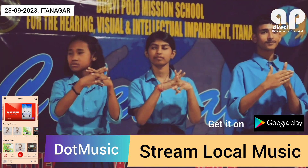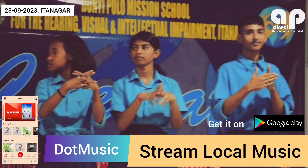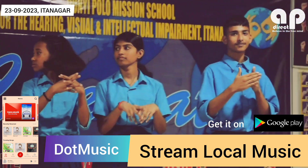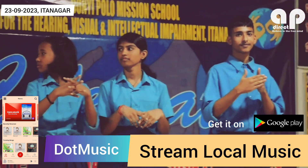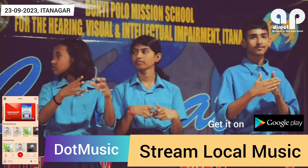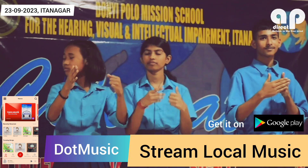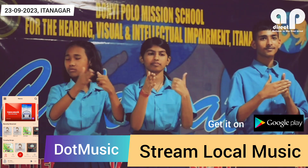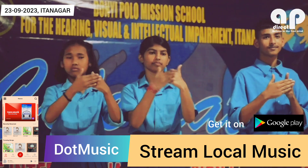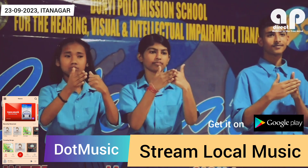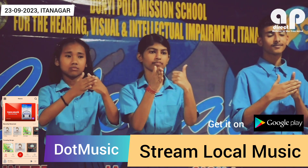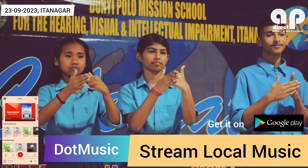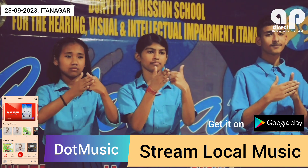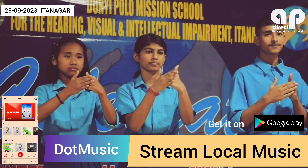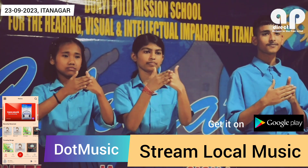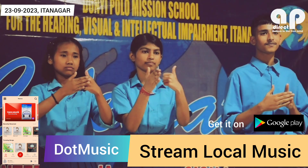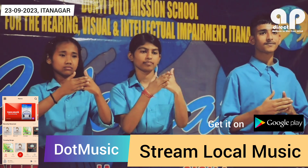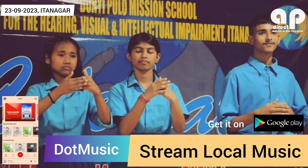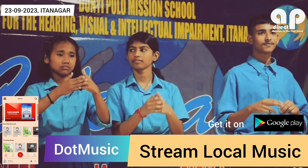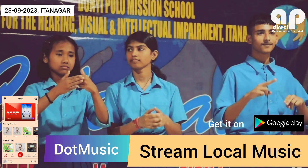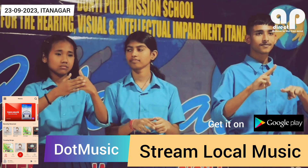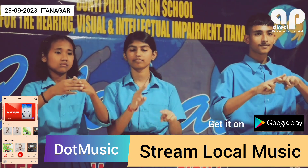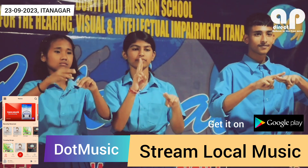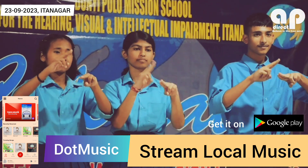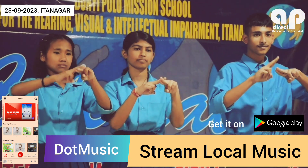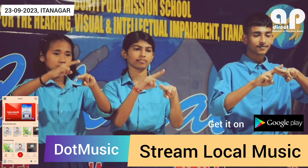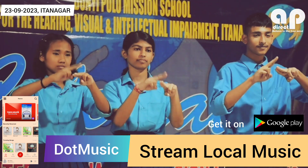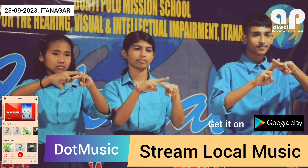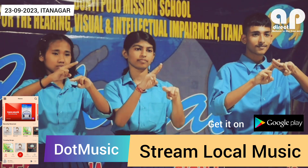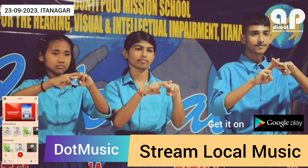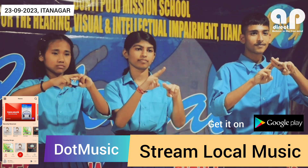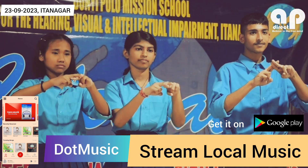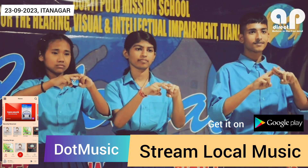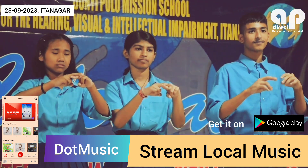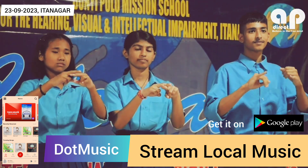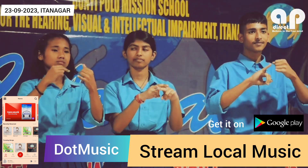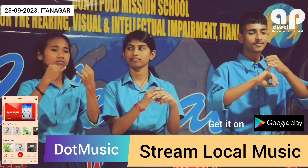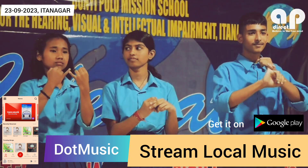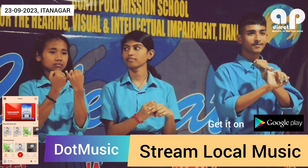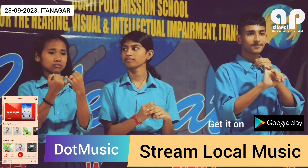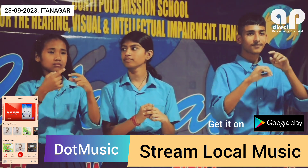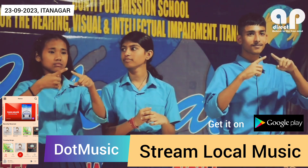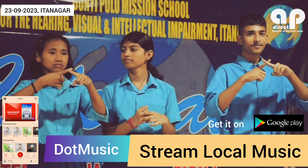Thursday. Friday. Saturday.